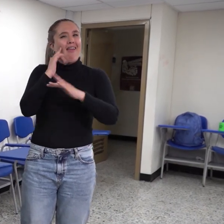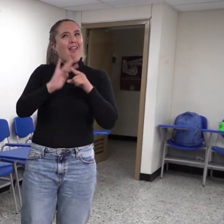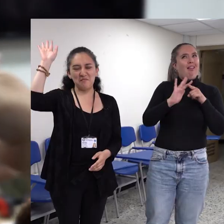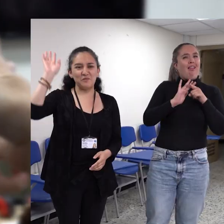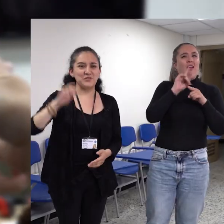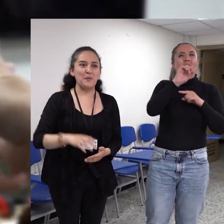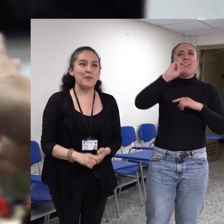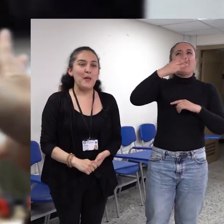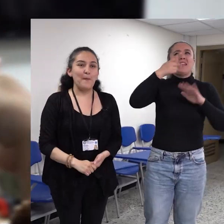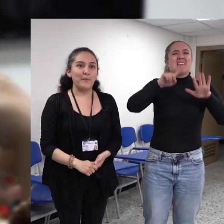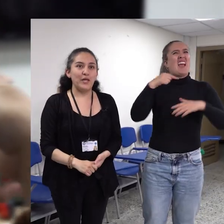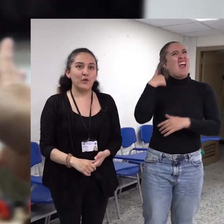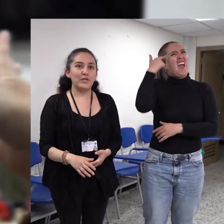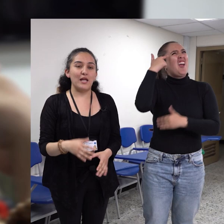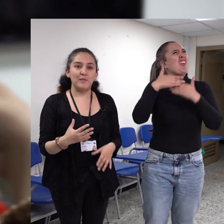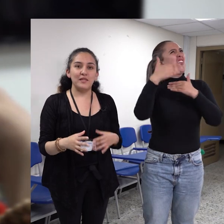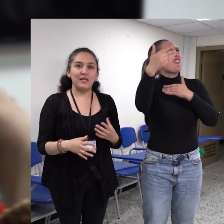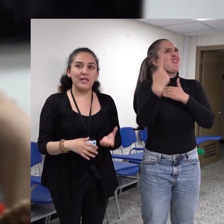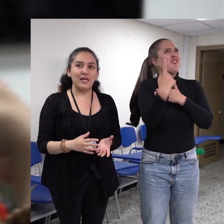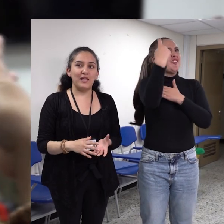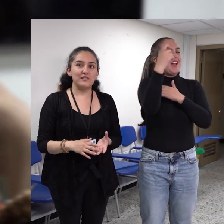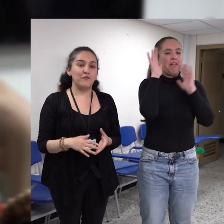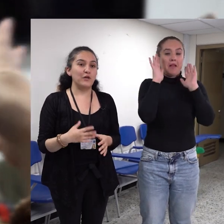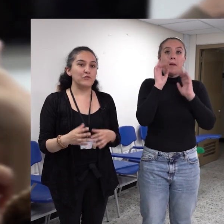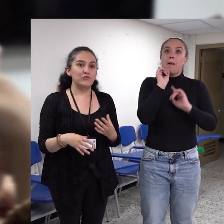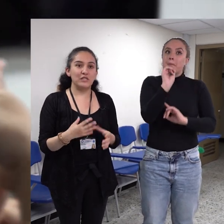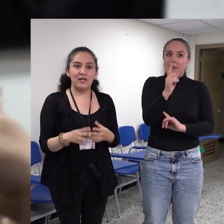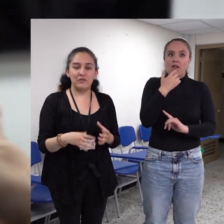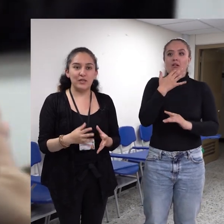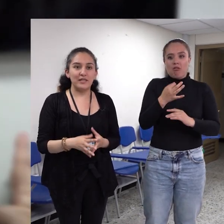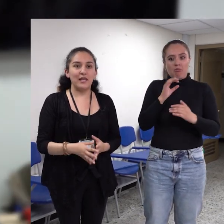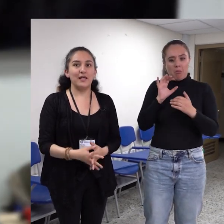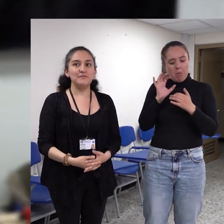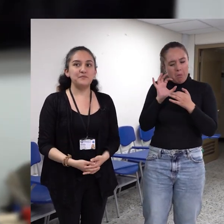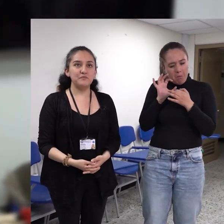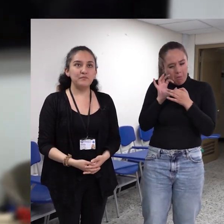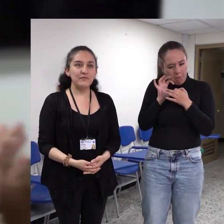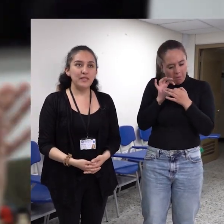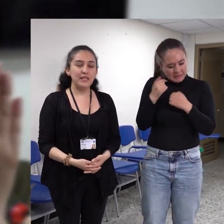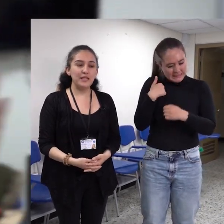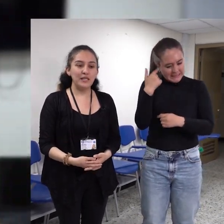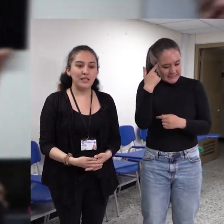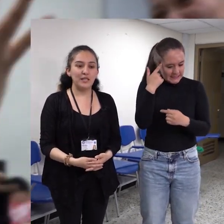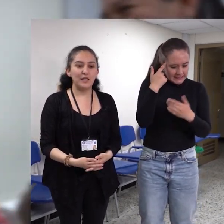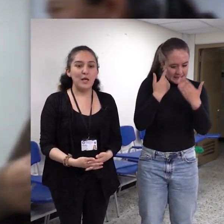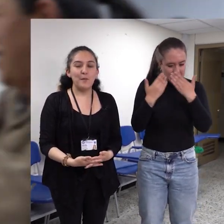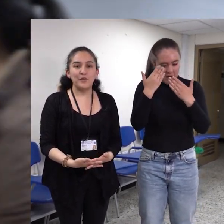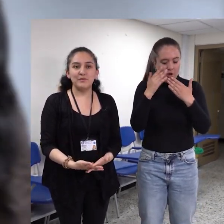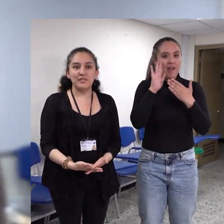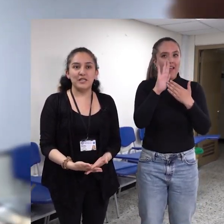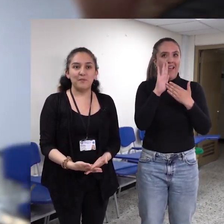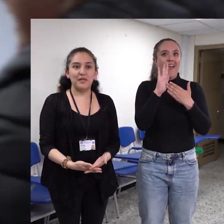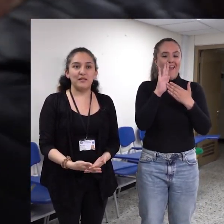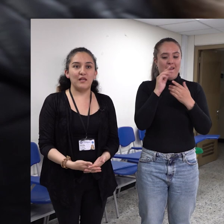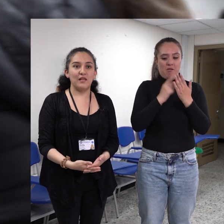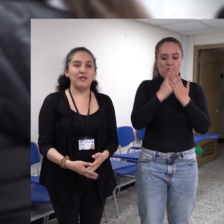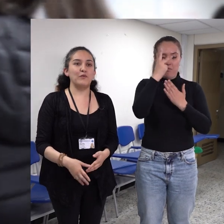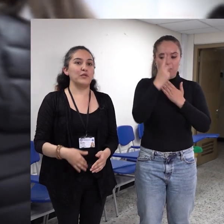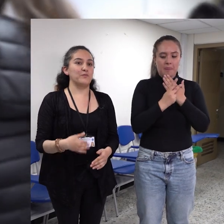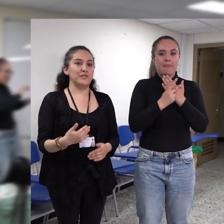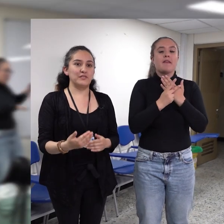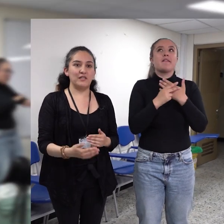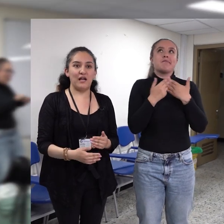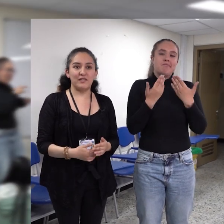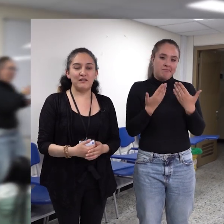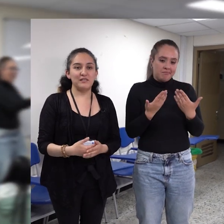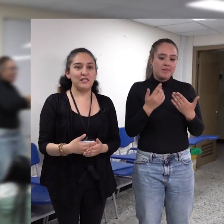no, eso falta mucho. Pero realmente se fue consolidando la idea y pues básicamente,